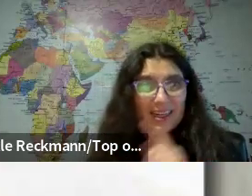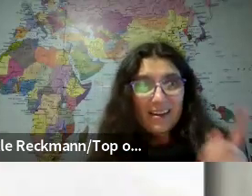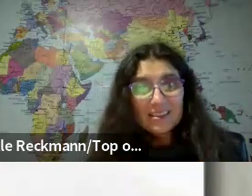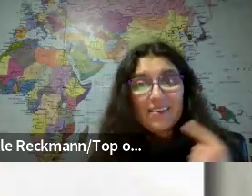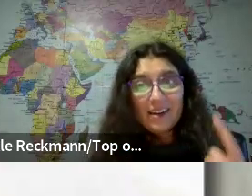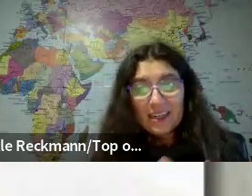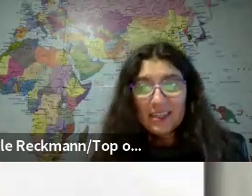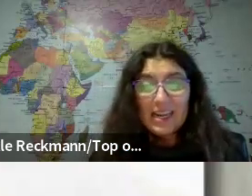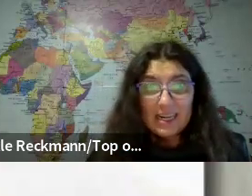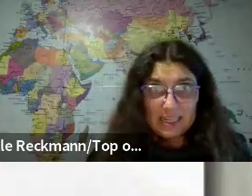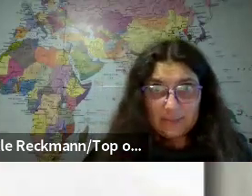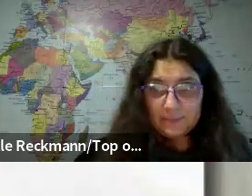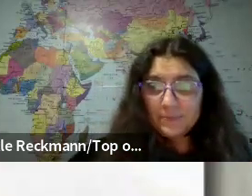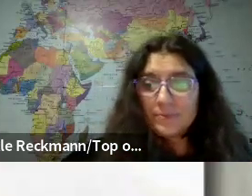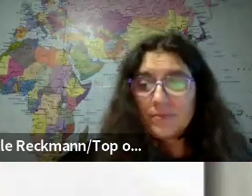personas que trabajan en línea.